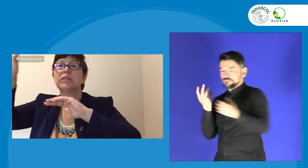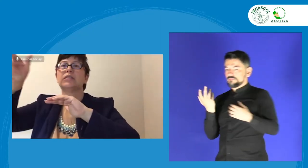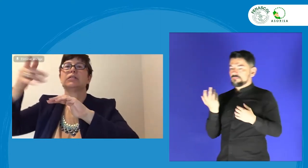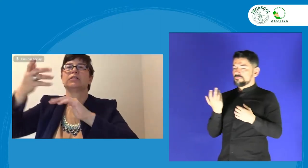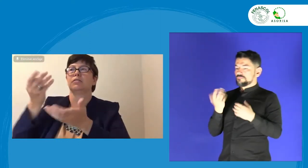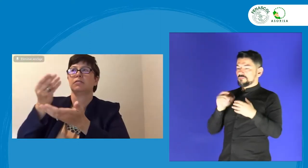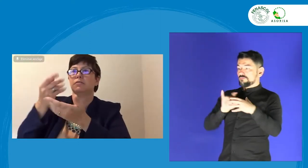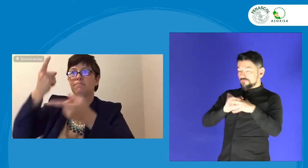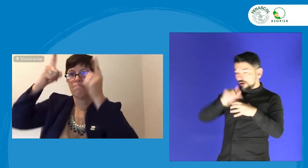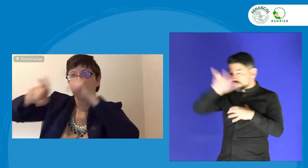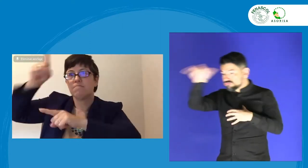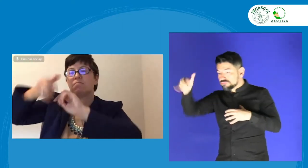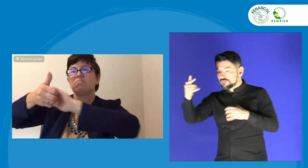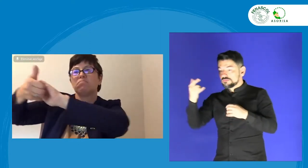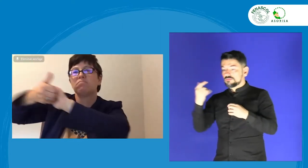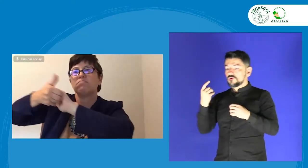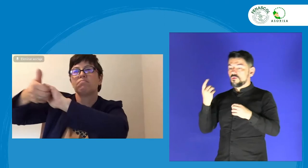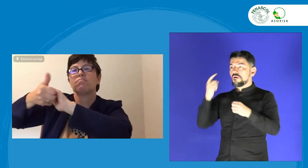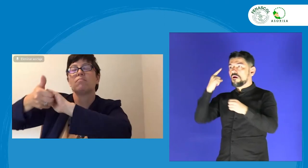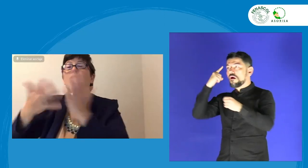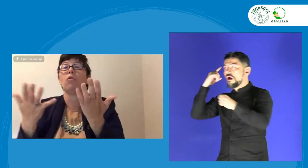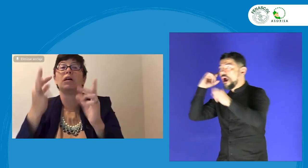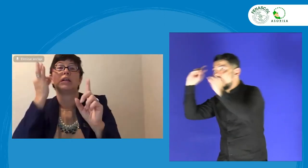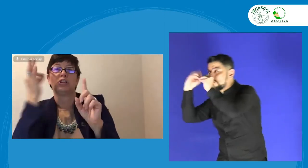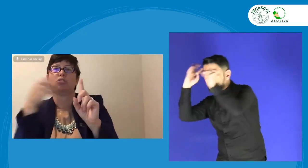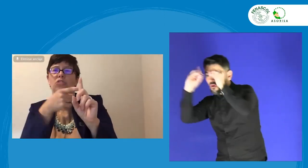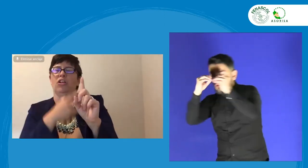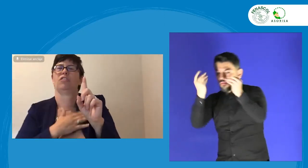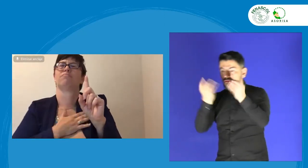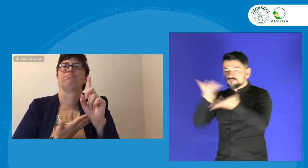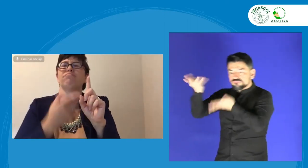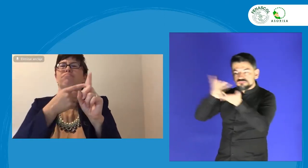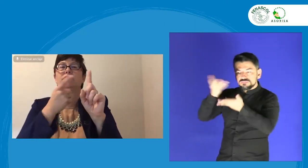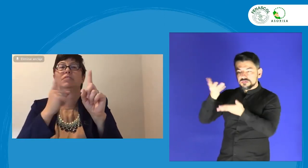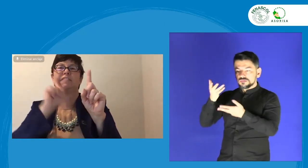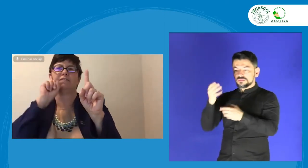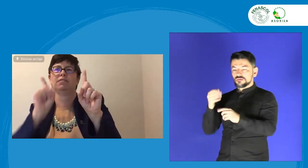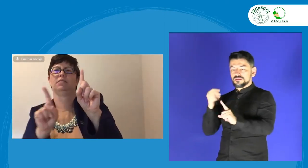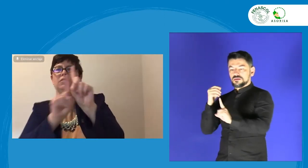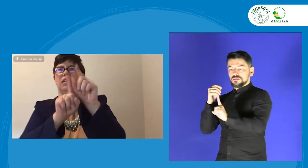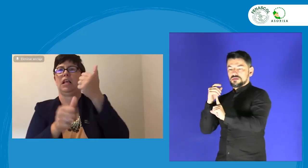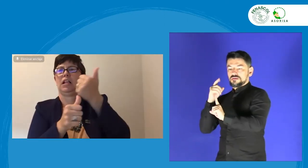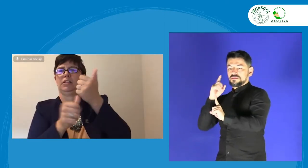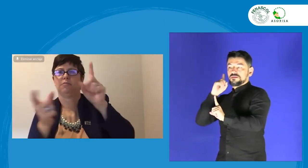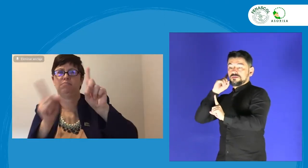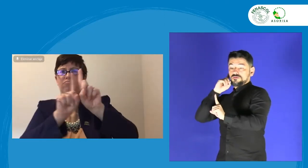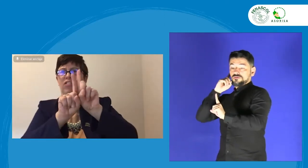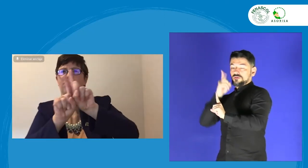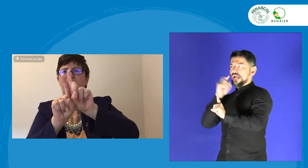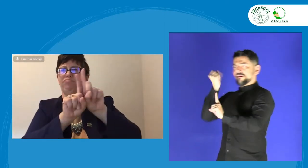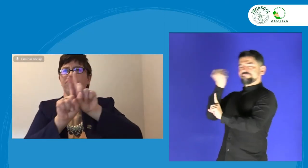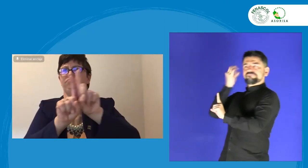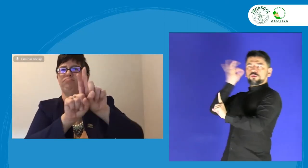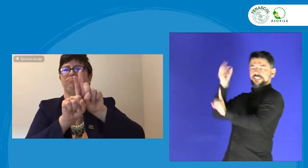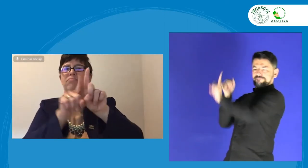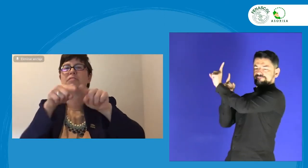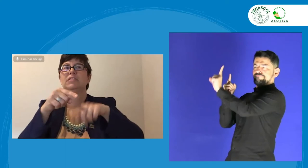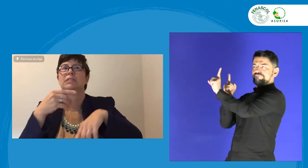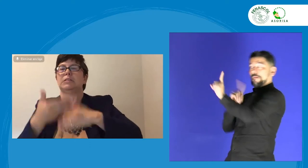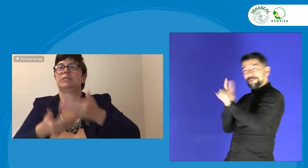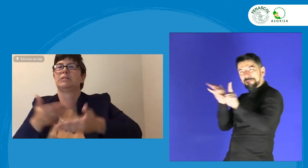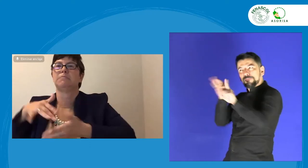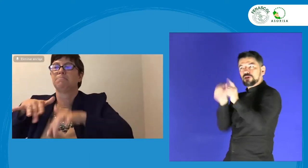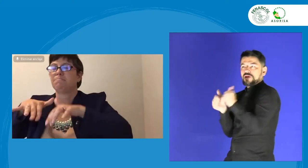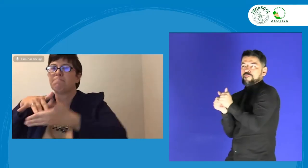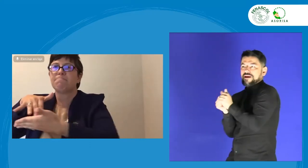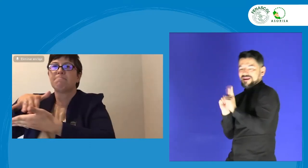universidades, busquen aliados de otros espacios, hagan este trabajo mancomunado, puede ser de pronto con personas